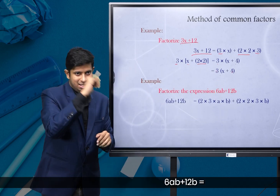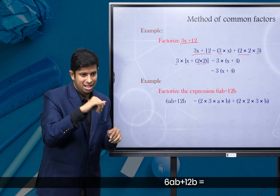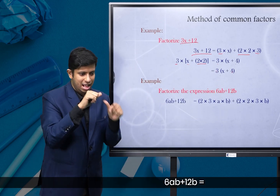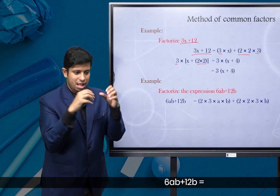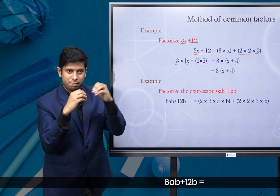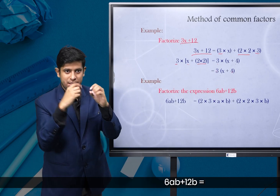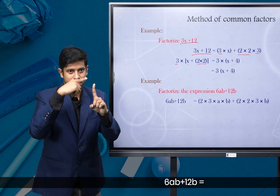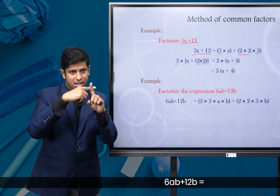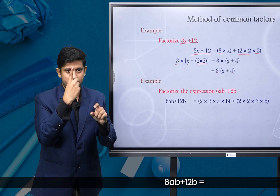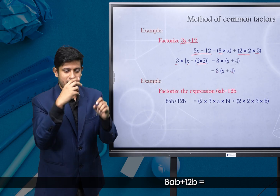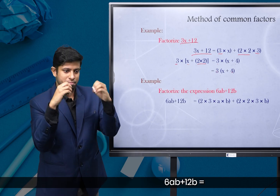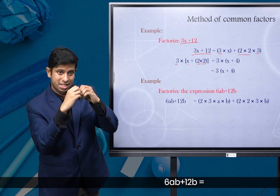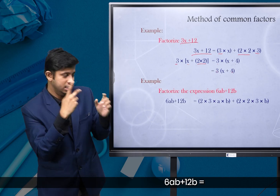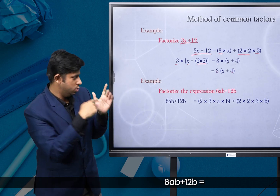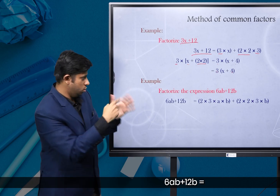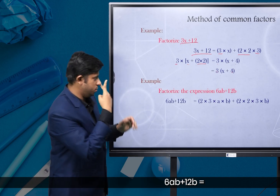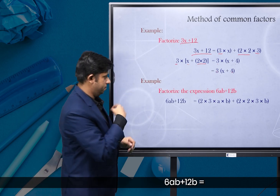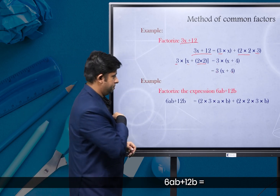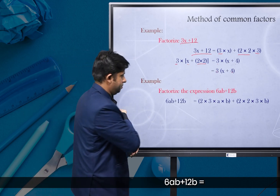6ab अधिक 12b